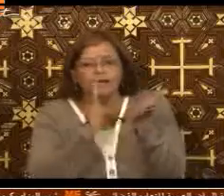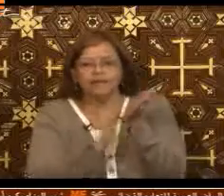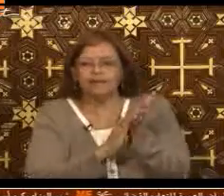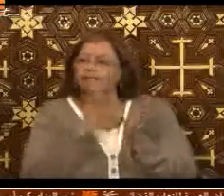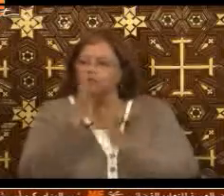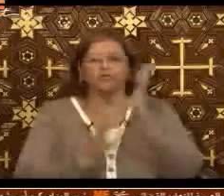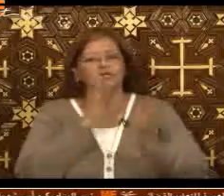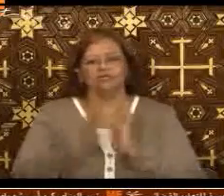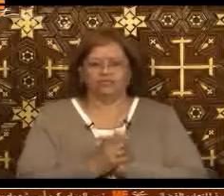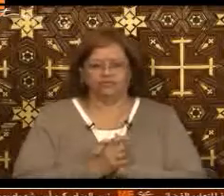على إيدي أو يقولي إشارة.